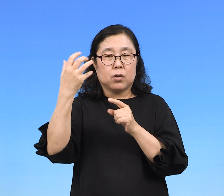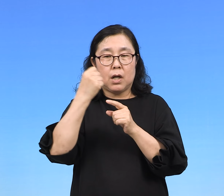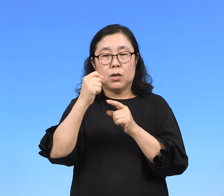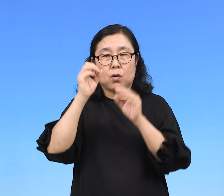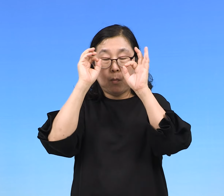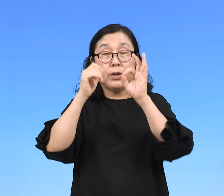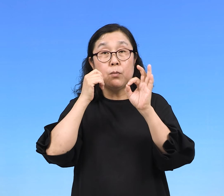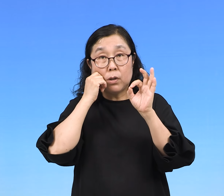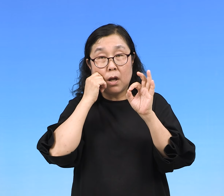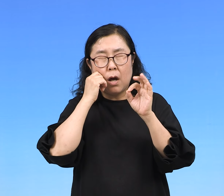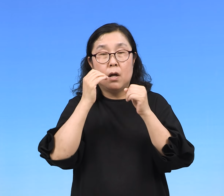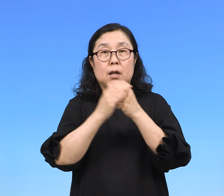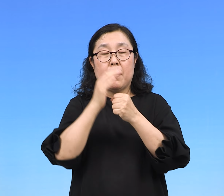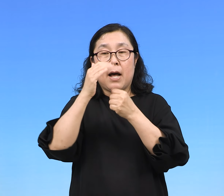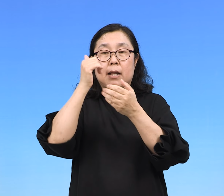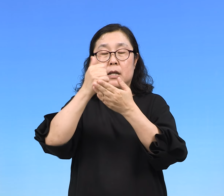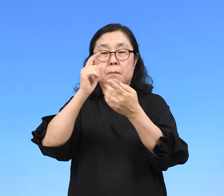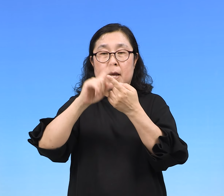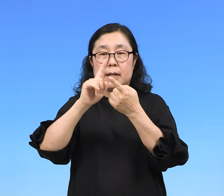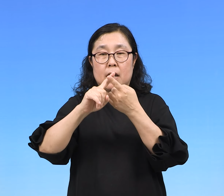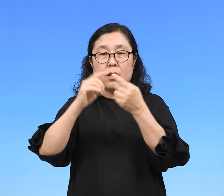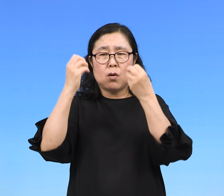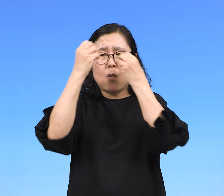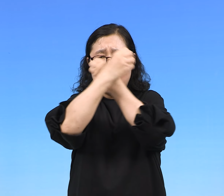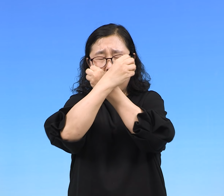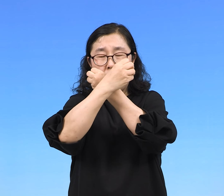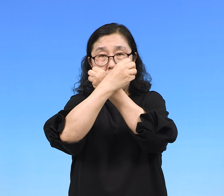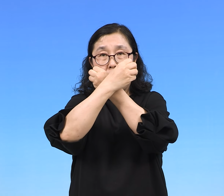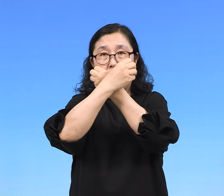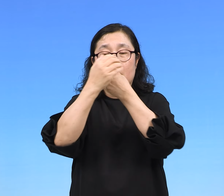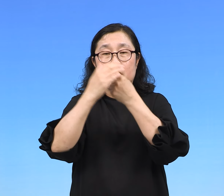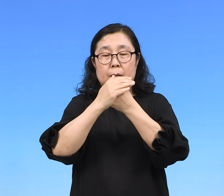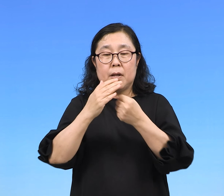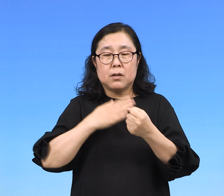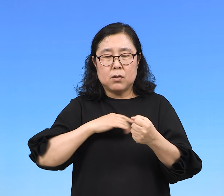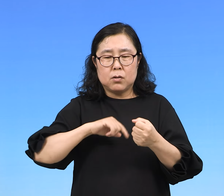못하니까 너무나 많이 하나님에 대한 오해를 가지고 덫에 걸려 자빠져 버리는 겁니다.